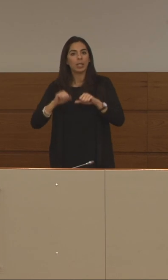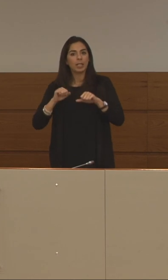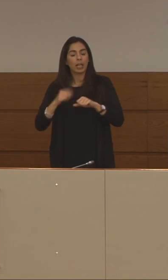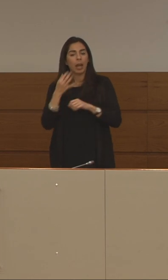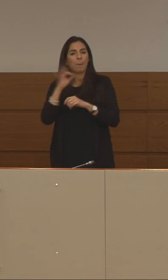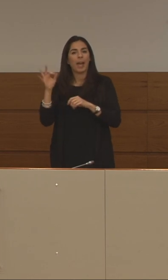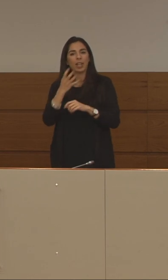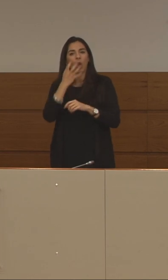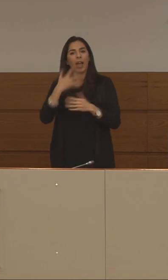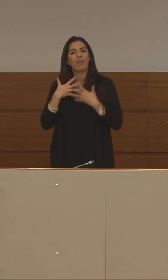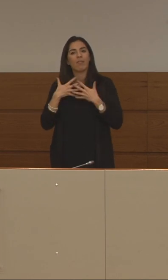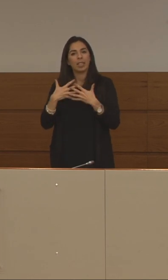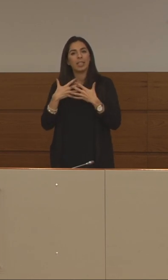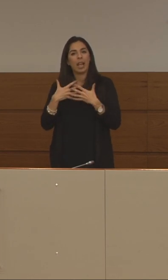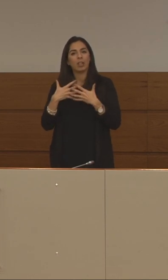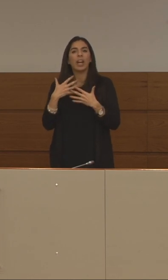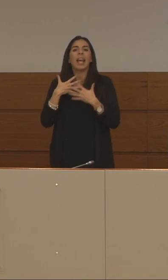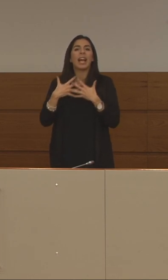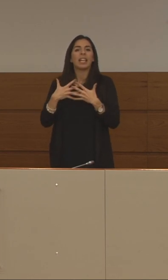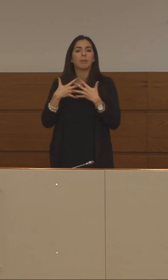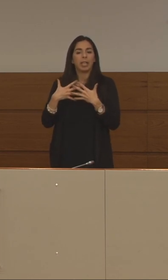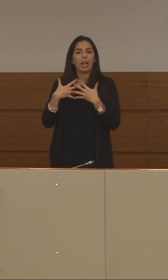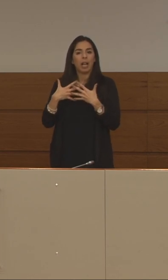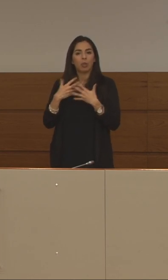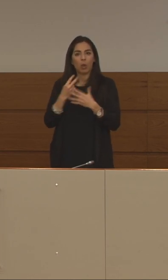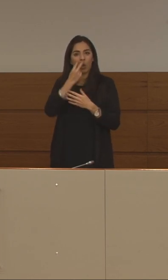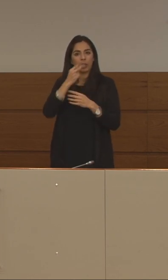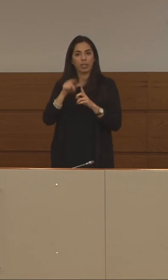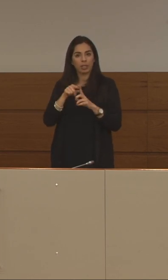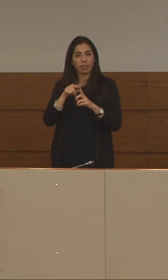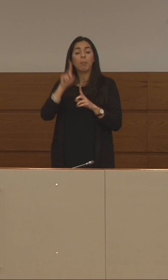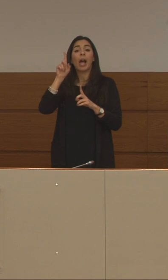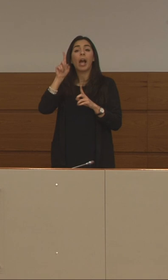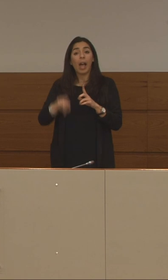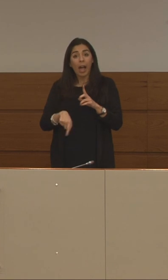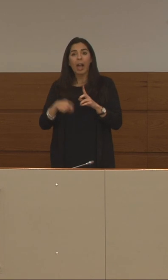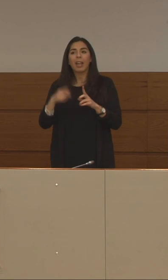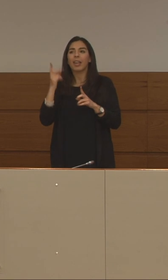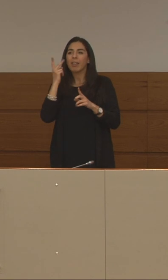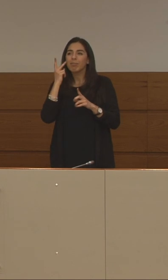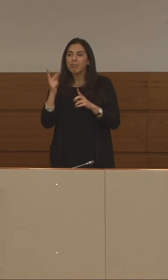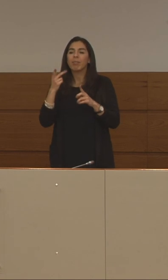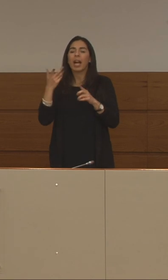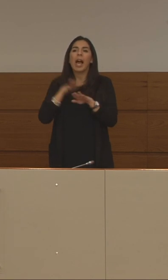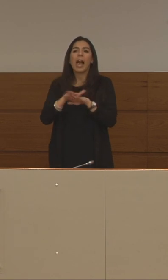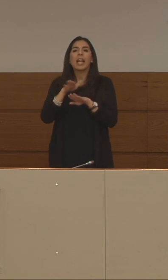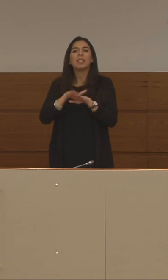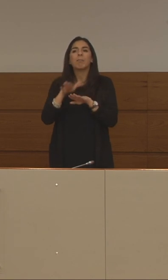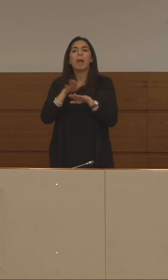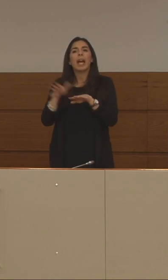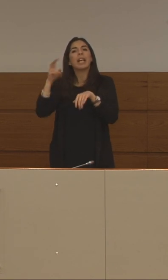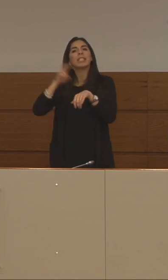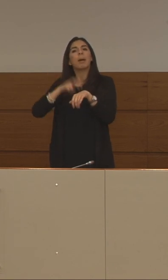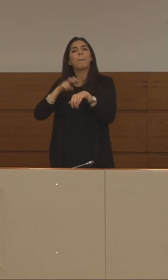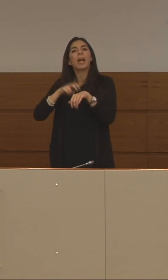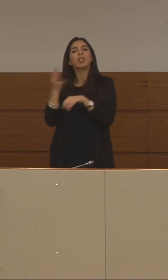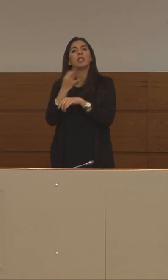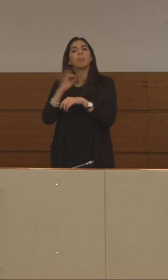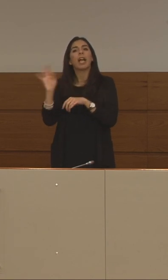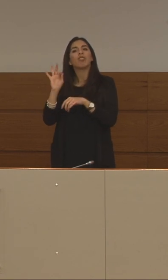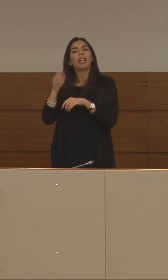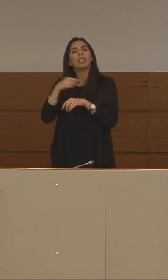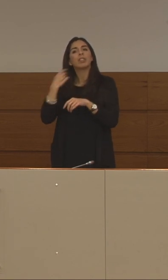ventilatori e i respiratori ma anche cioè dalle esperienze dei medici specialisti e su questo